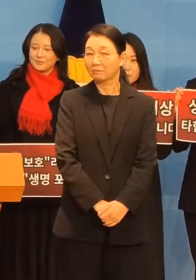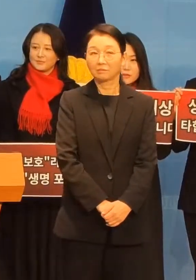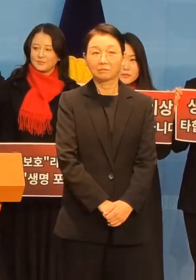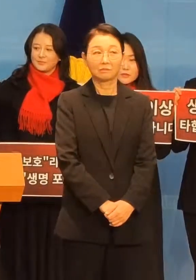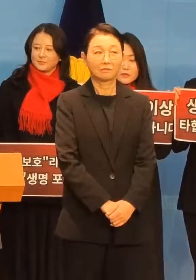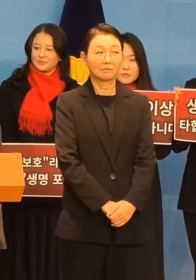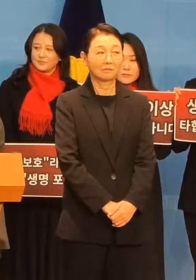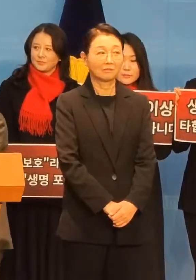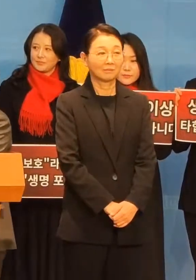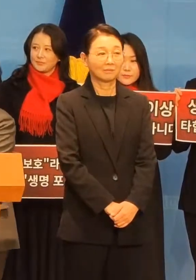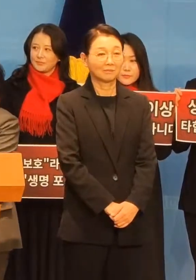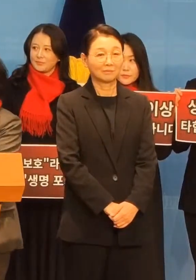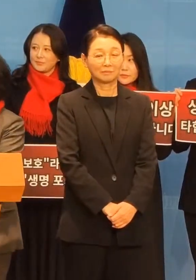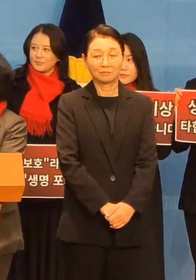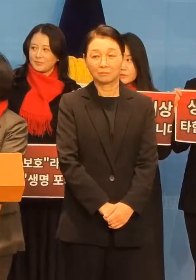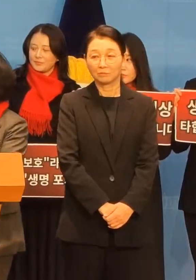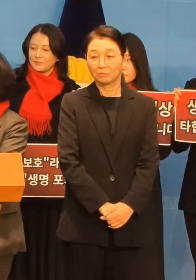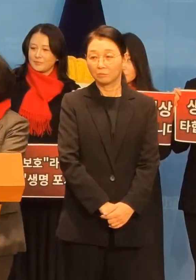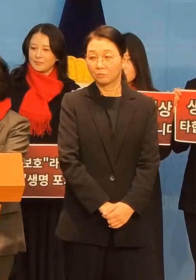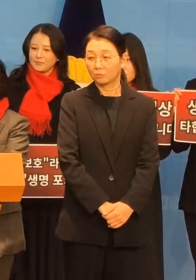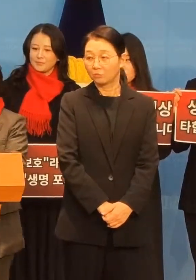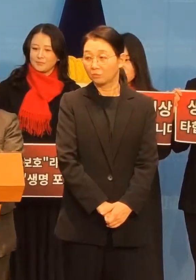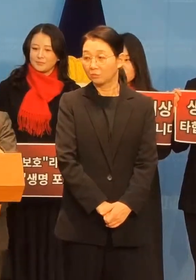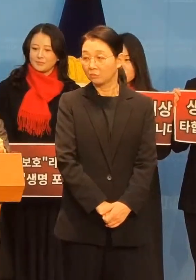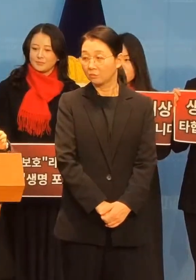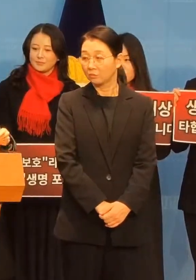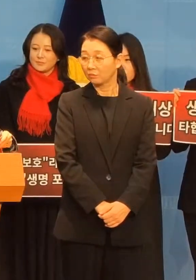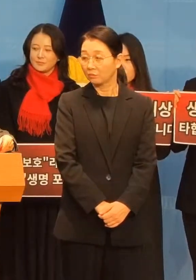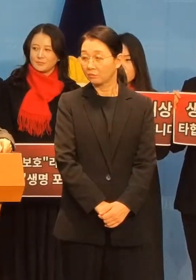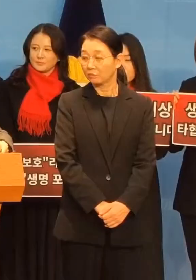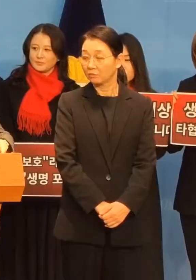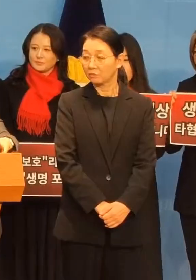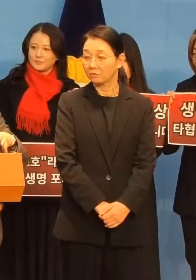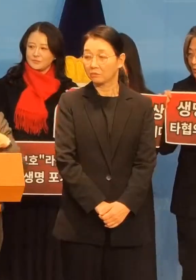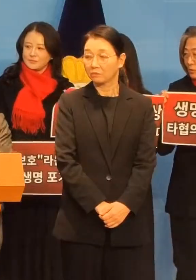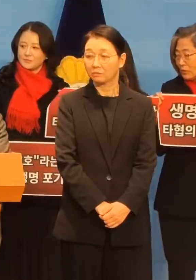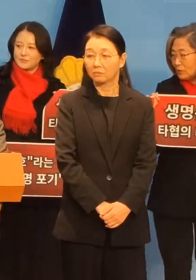여기 나와. 같이 나와. 같이.